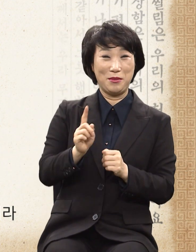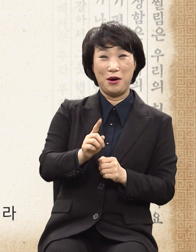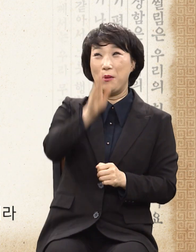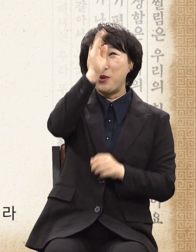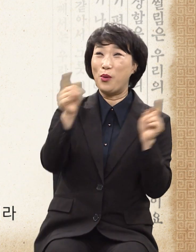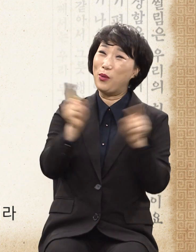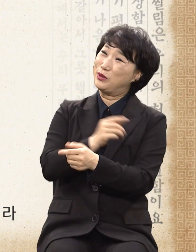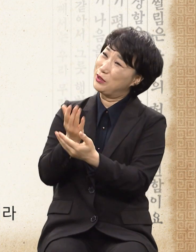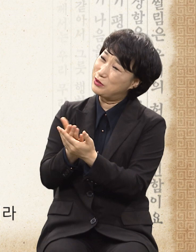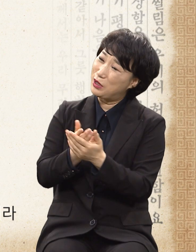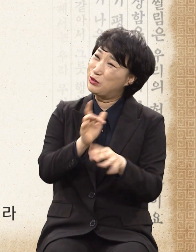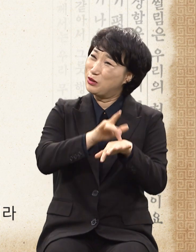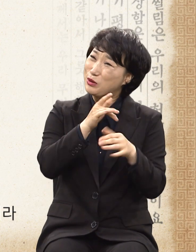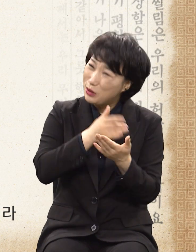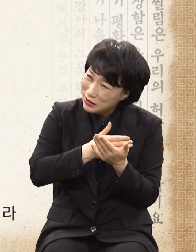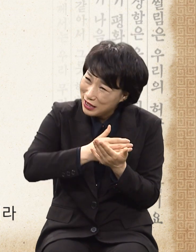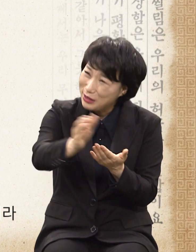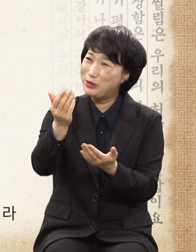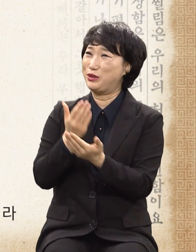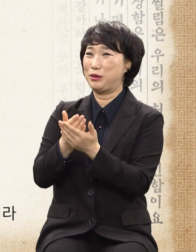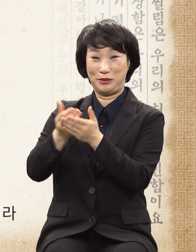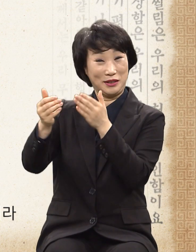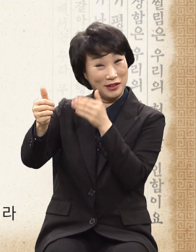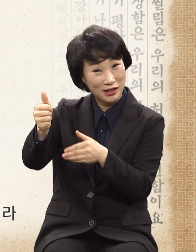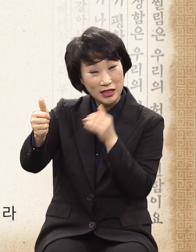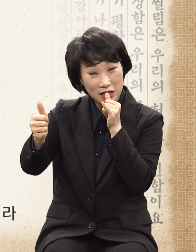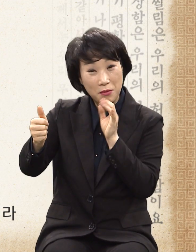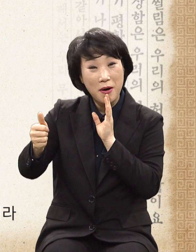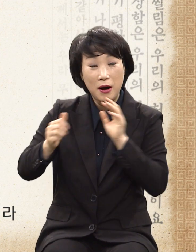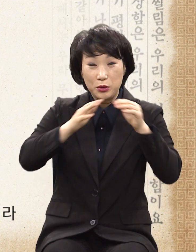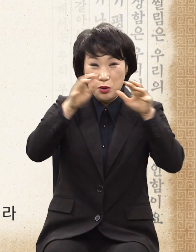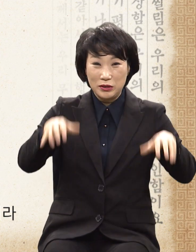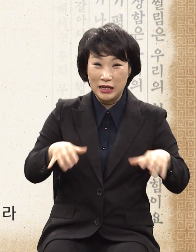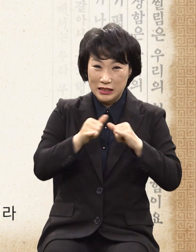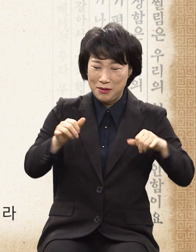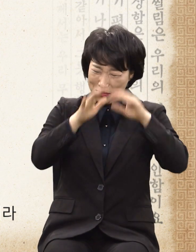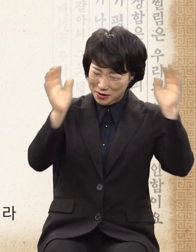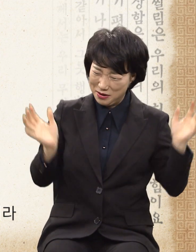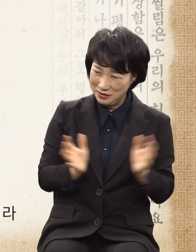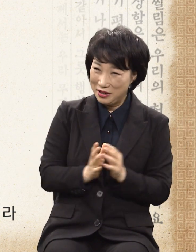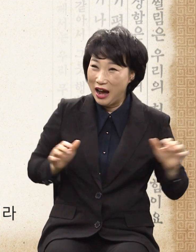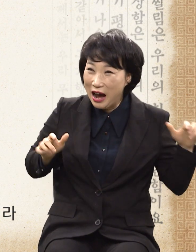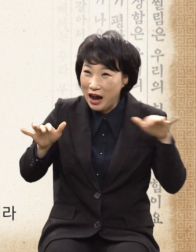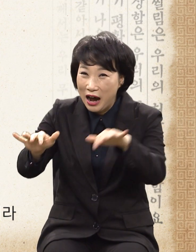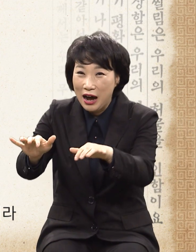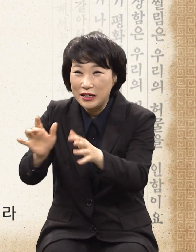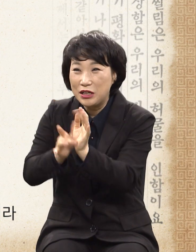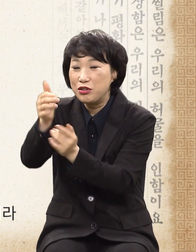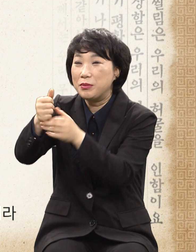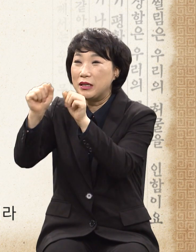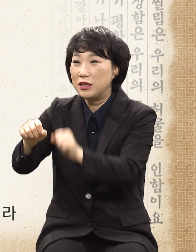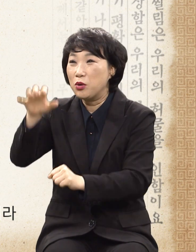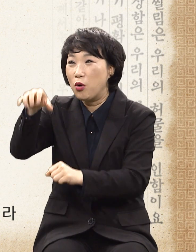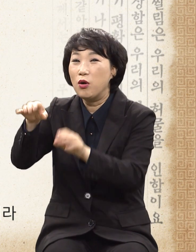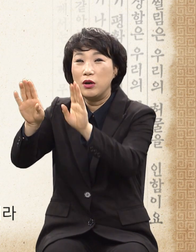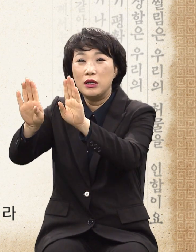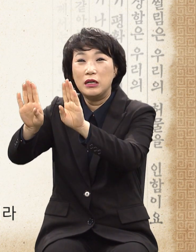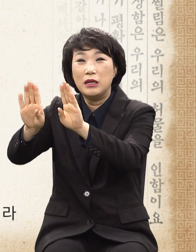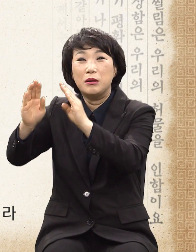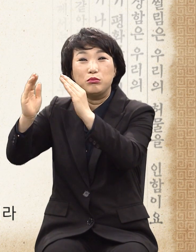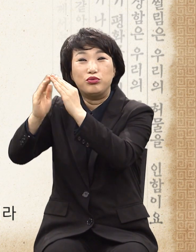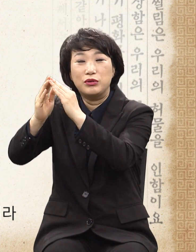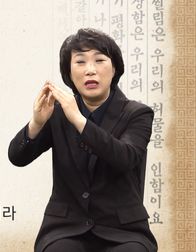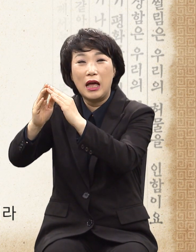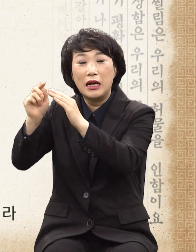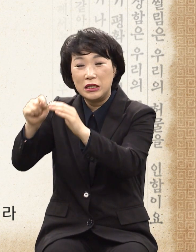고치고 귀신은 쫓아내시옵소서. 온 동네가 다 예수가 계신 문 앞에